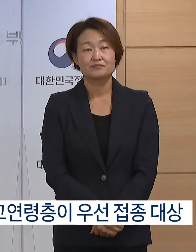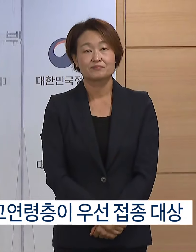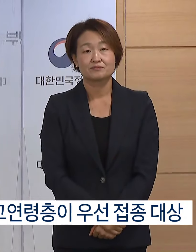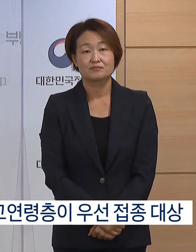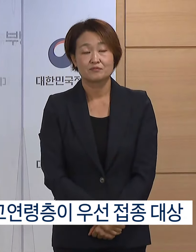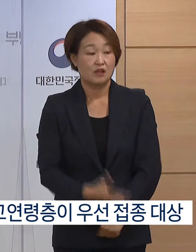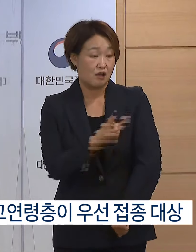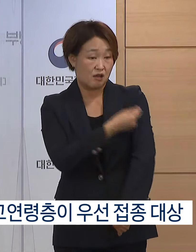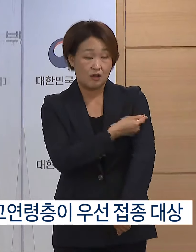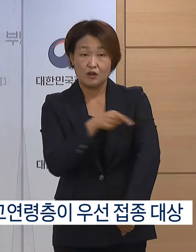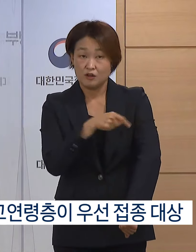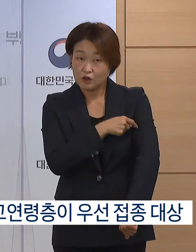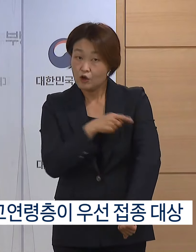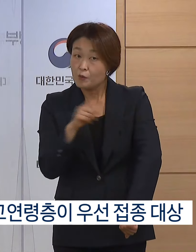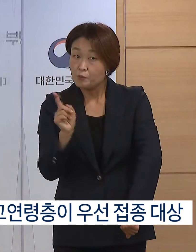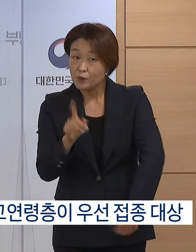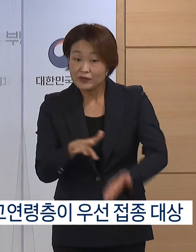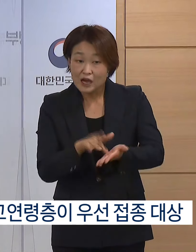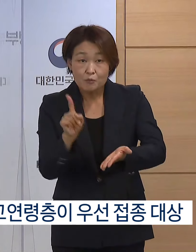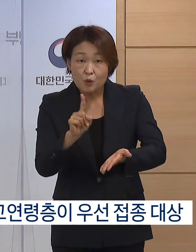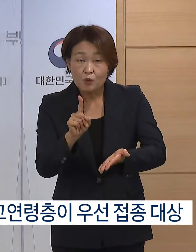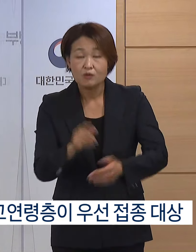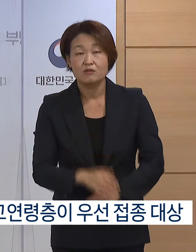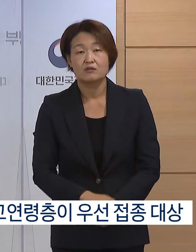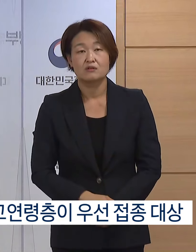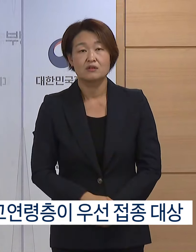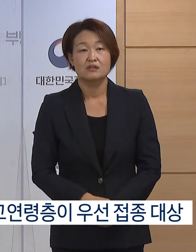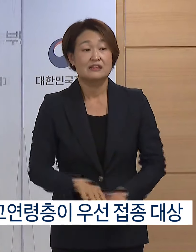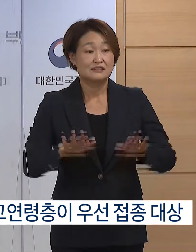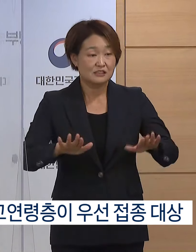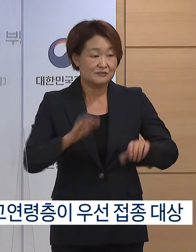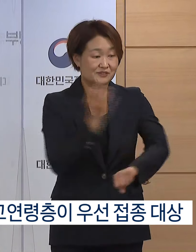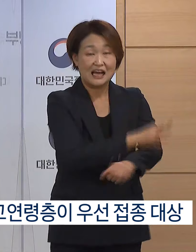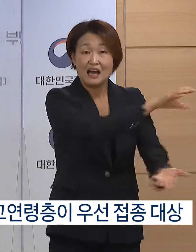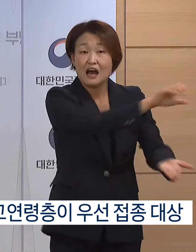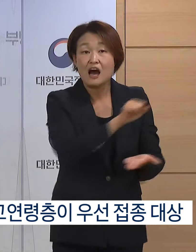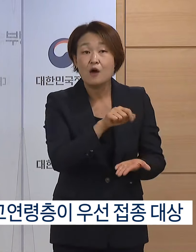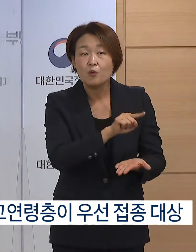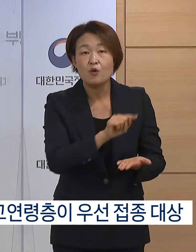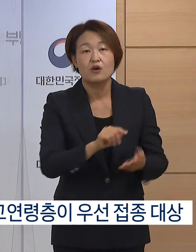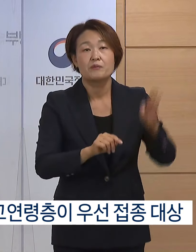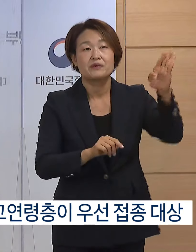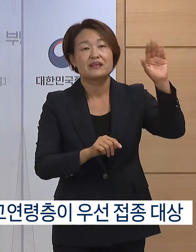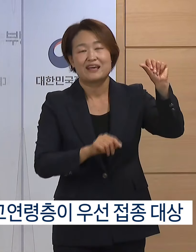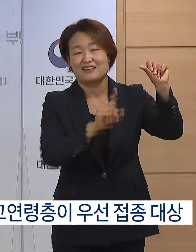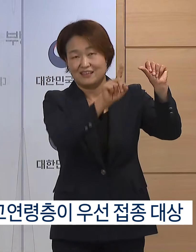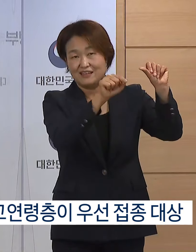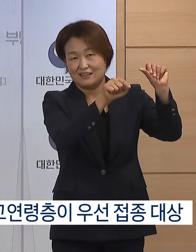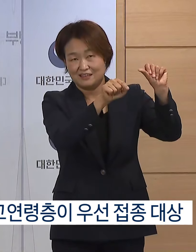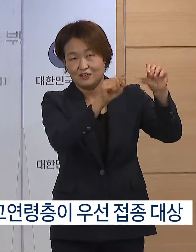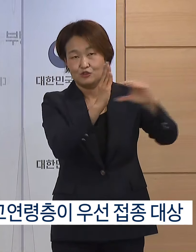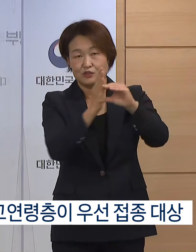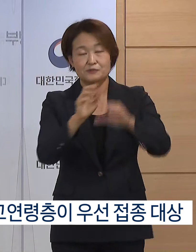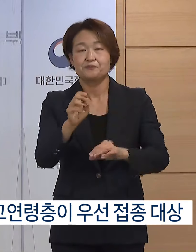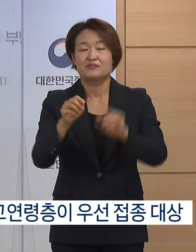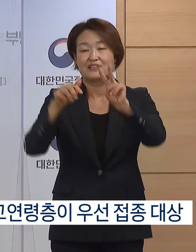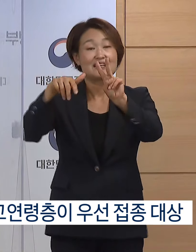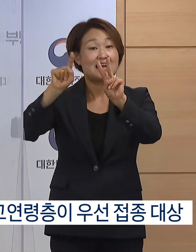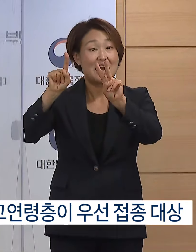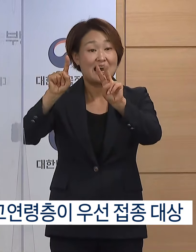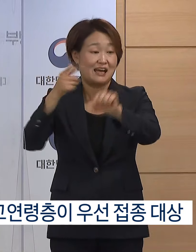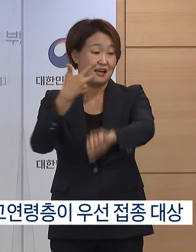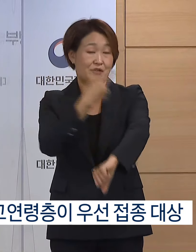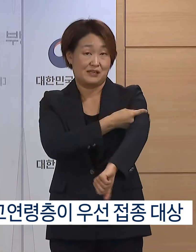접종 백신은 앞서 말씀드린 바와 같이 먼저 도입이 예상되는 BA1 기반 이가 백신부터